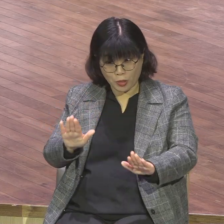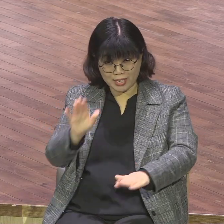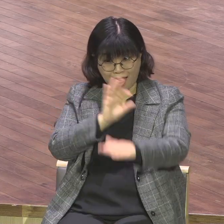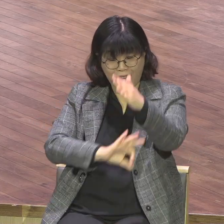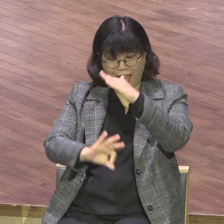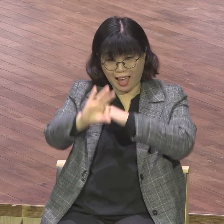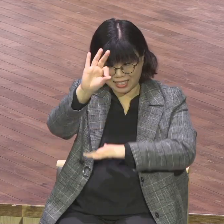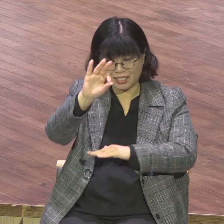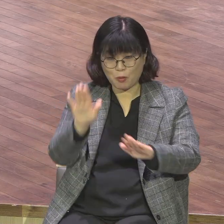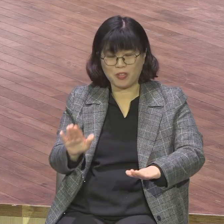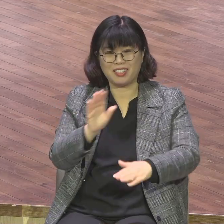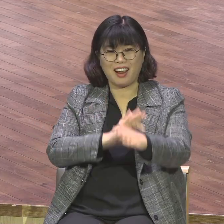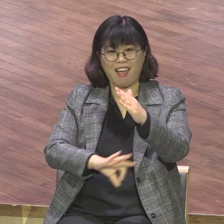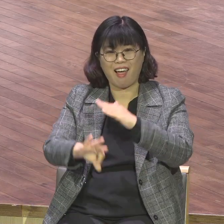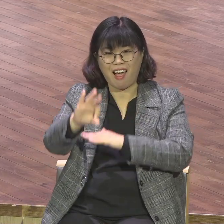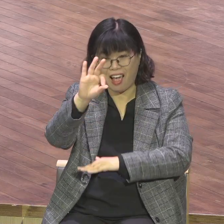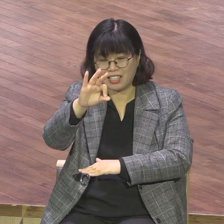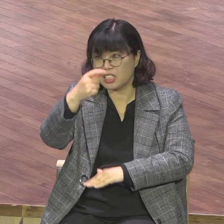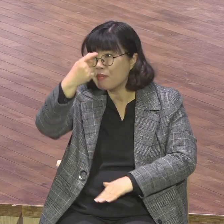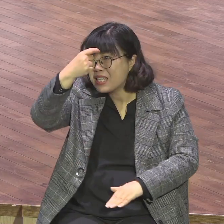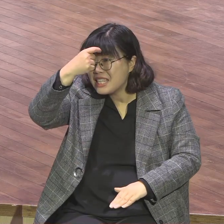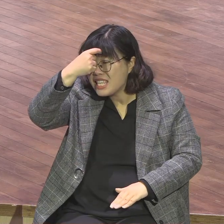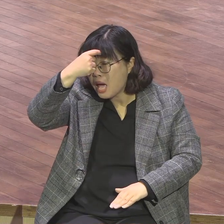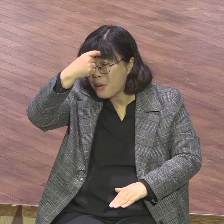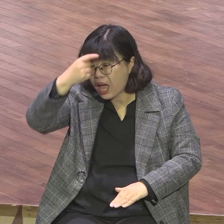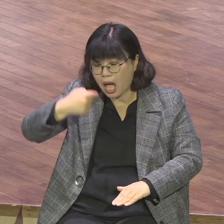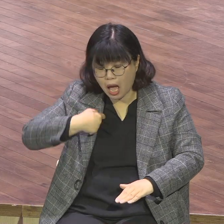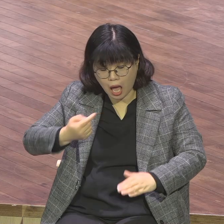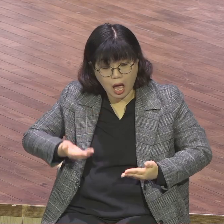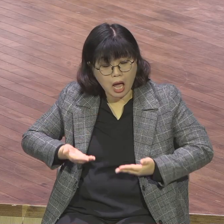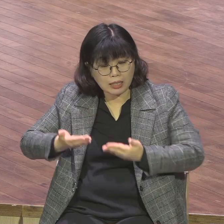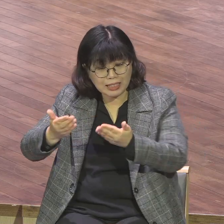오면서요, 쓰레기 두 개 들고요.